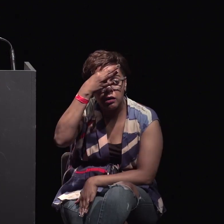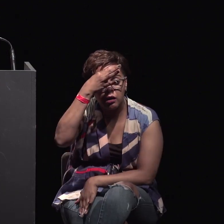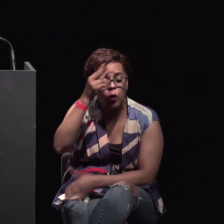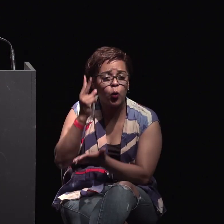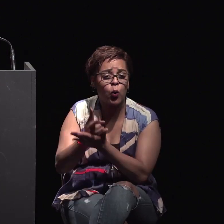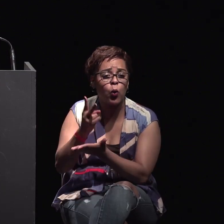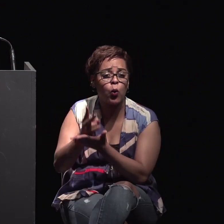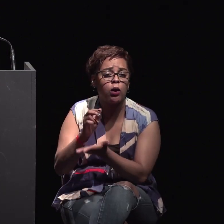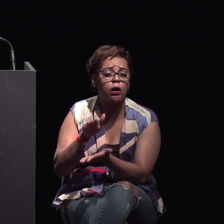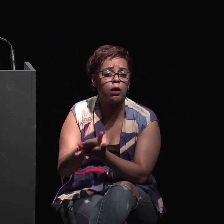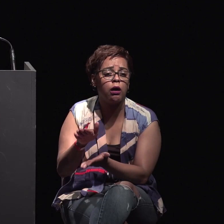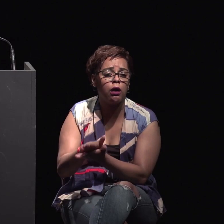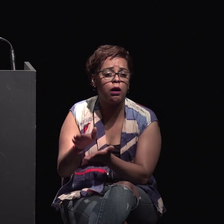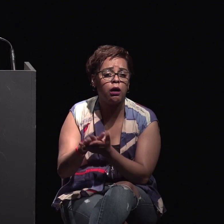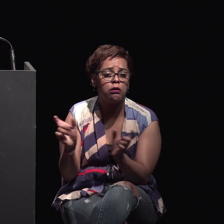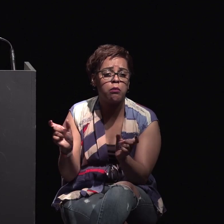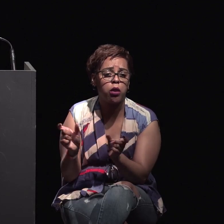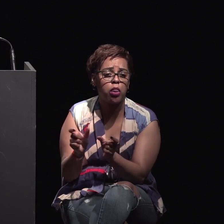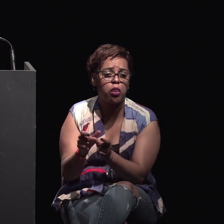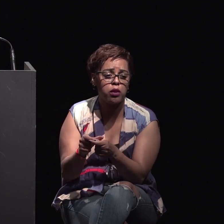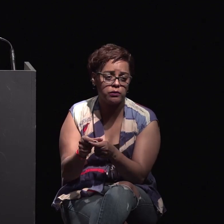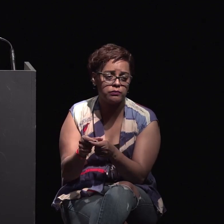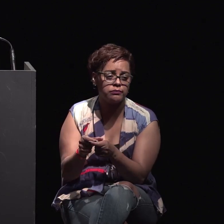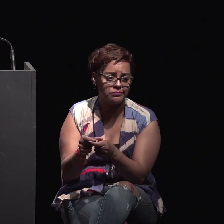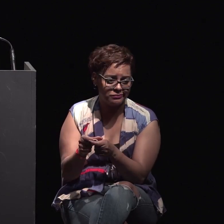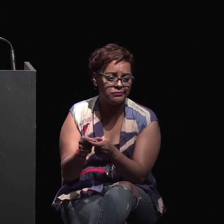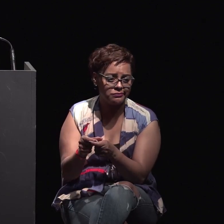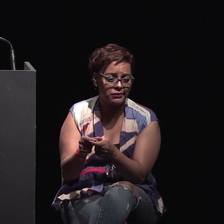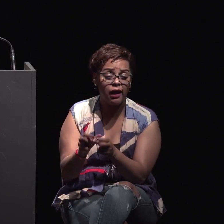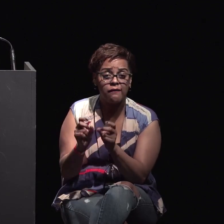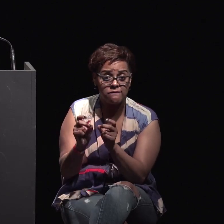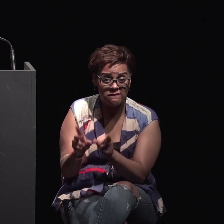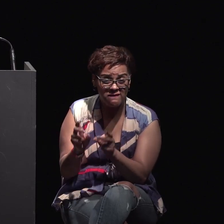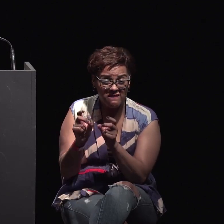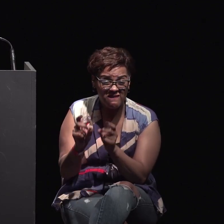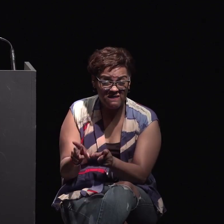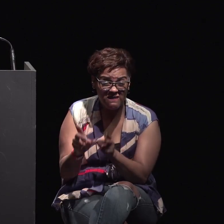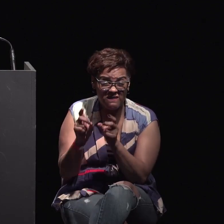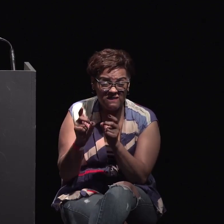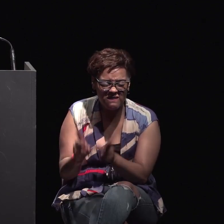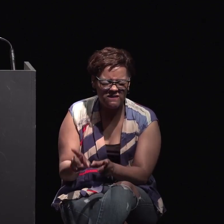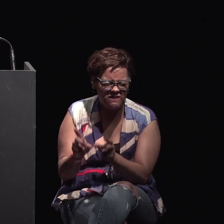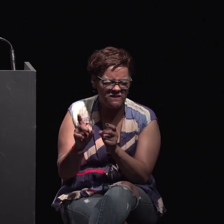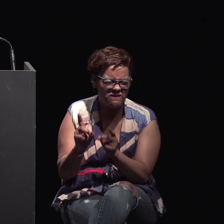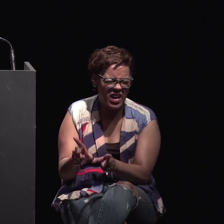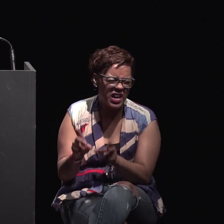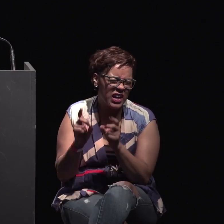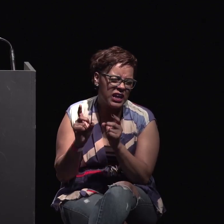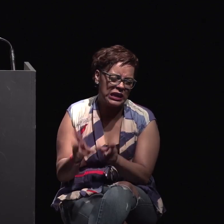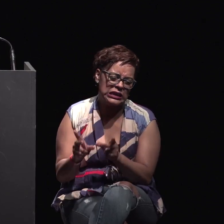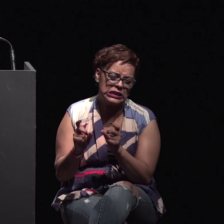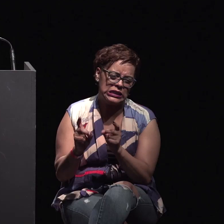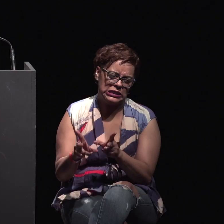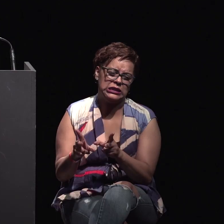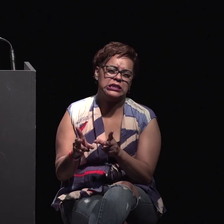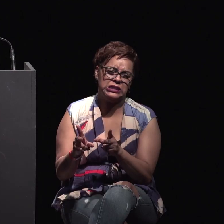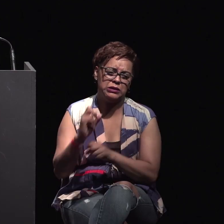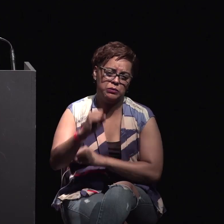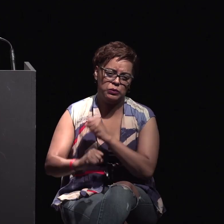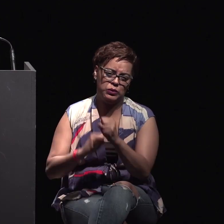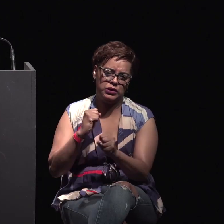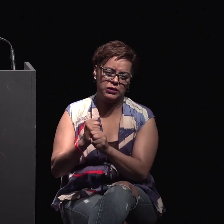publicando por editoras pequenas e médias e vende milhares de livros por